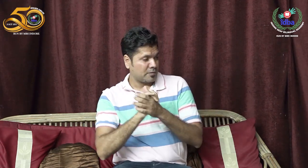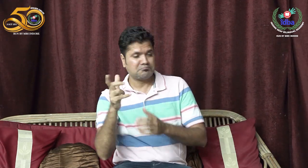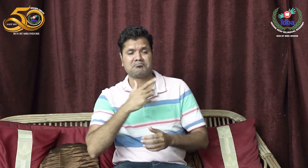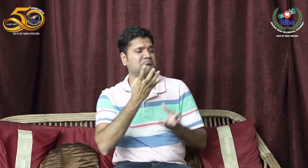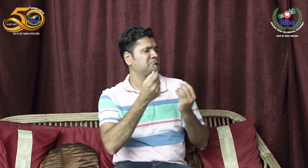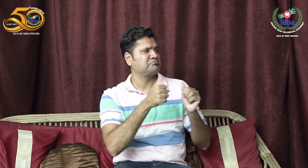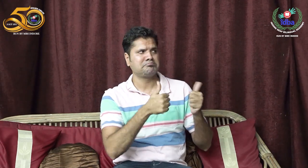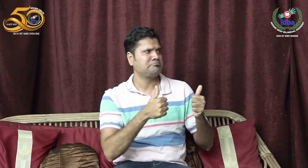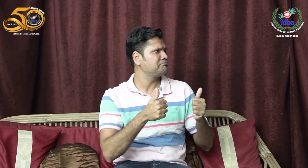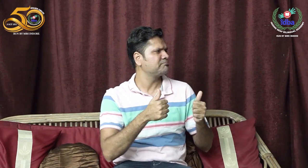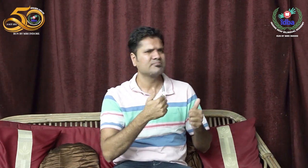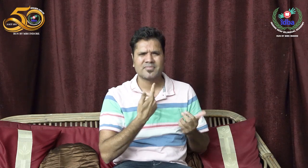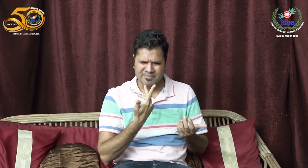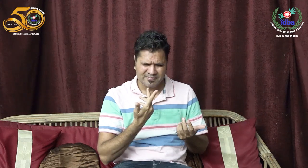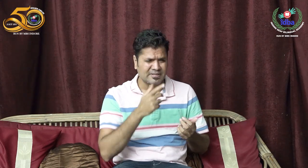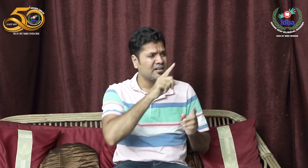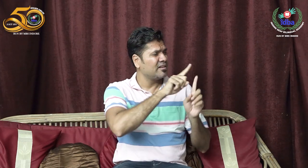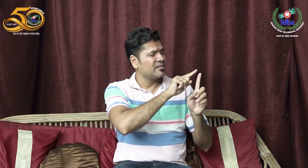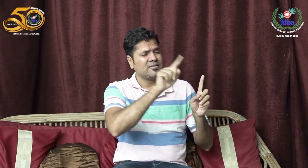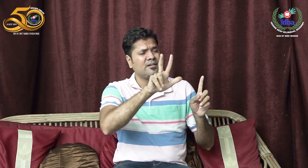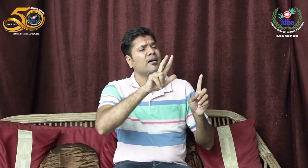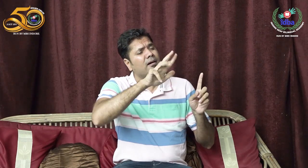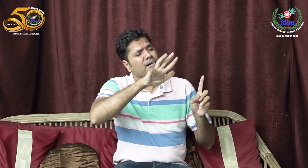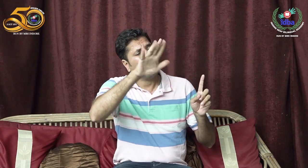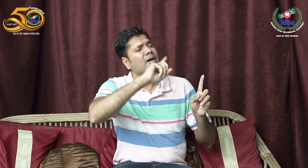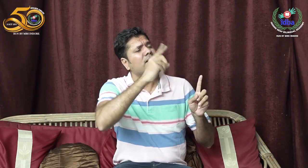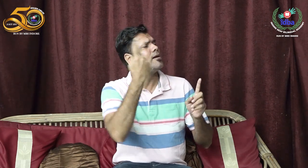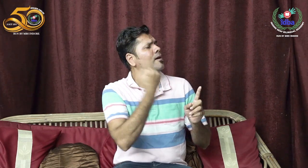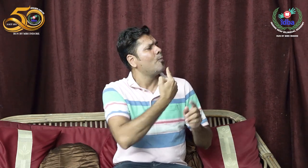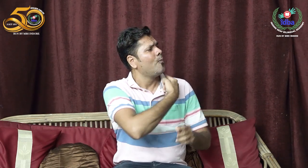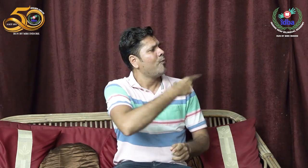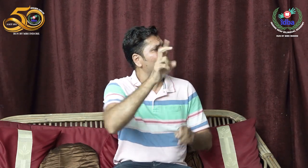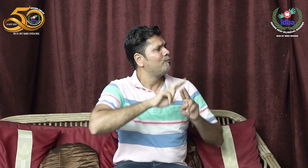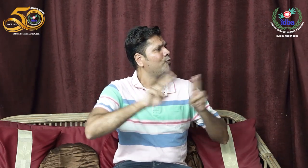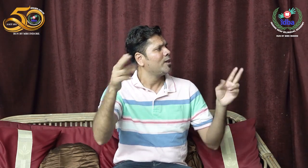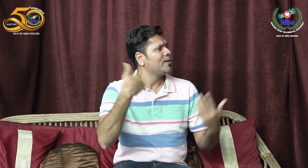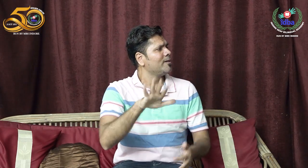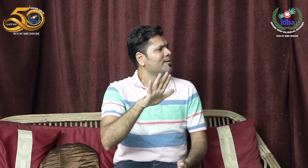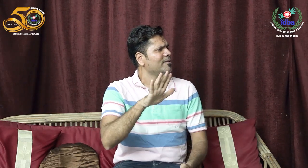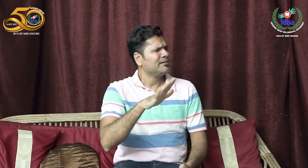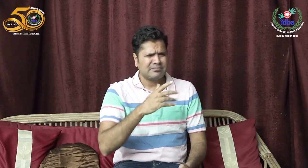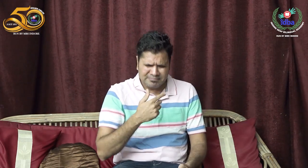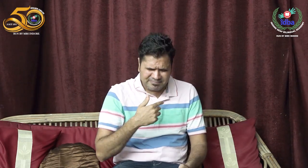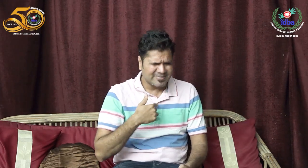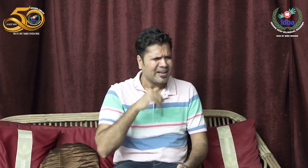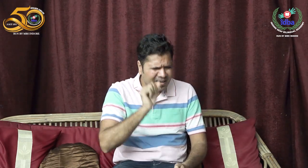में, तब बहुत मुझे प्रॉब्लम होती थी क्योंकि सारे सब्जेक्ट जो थे वो बहुत अलग थे।